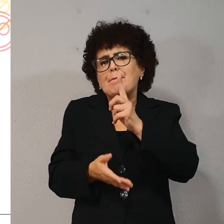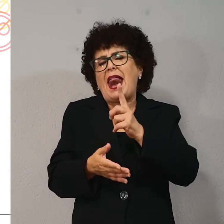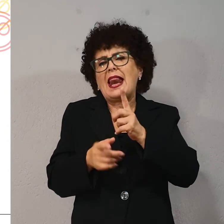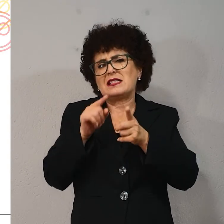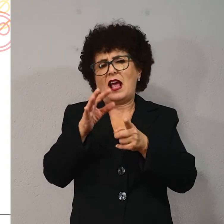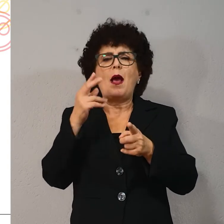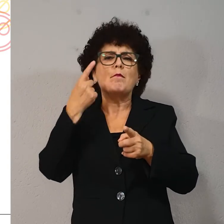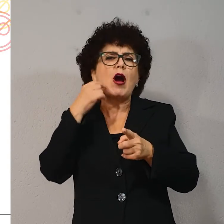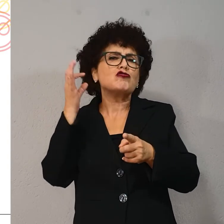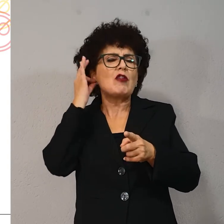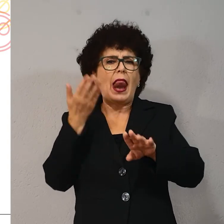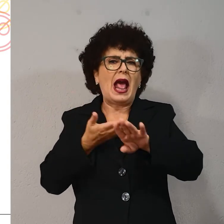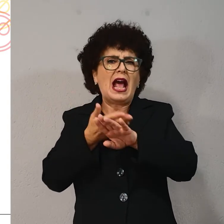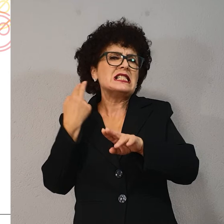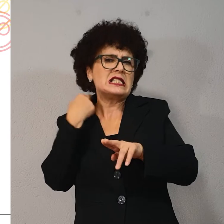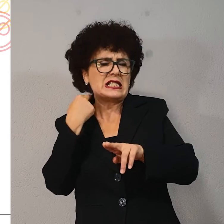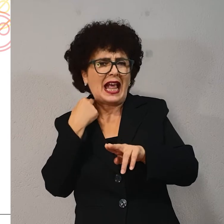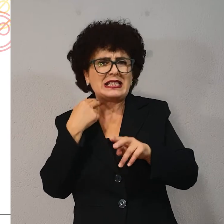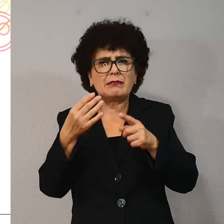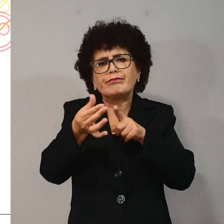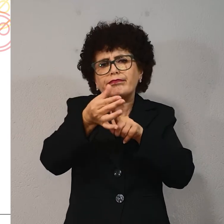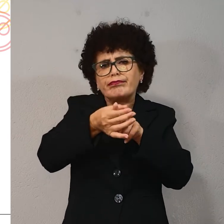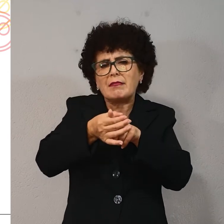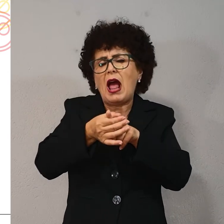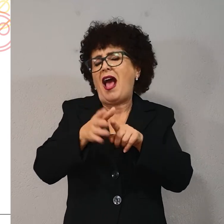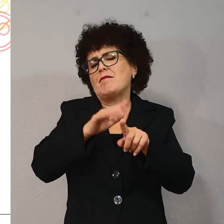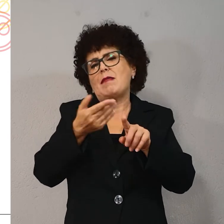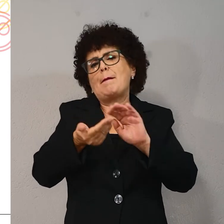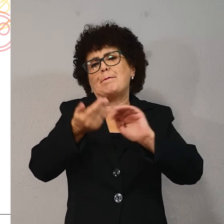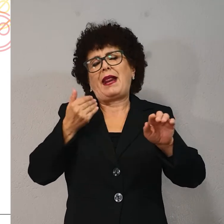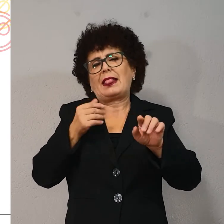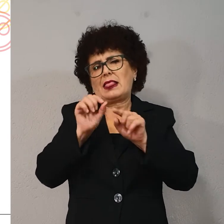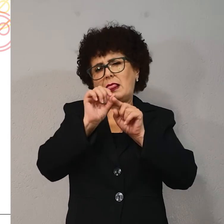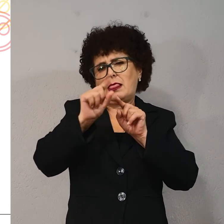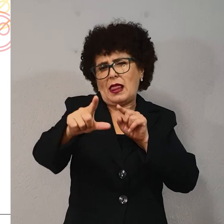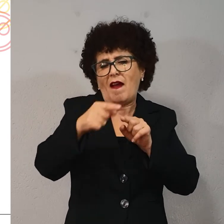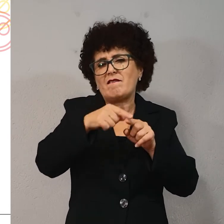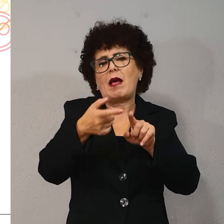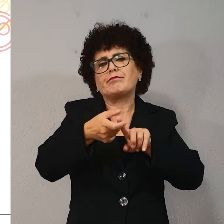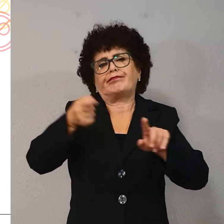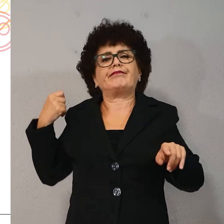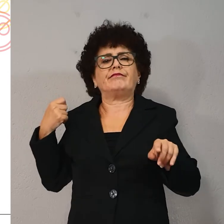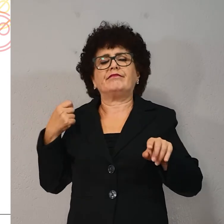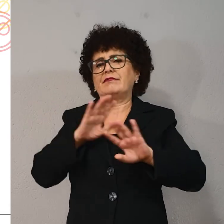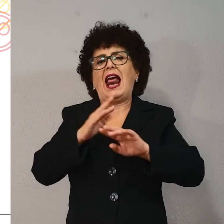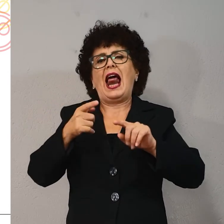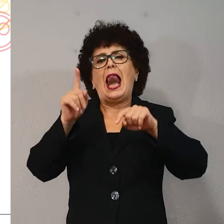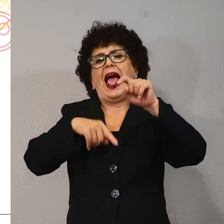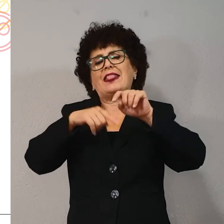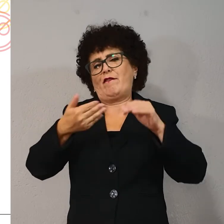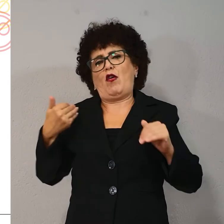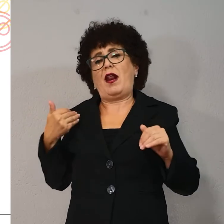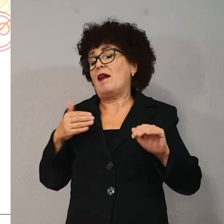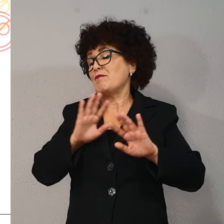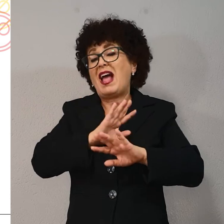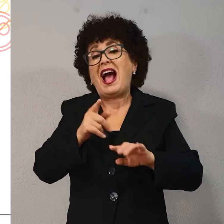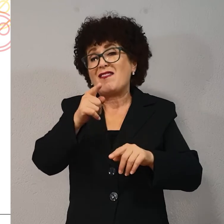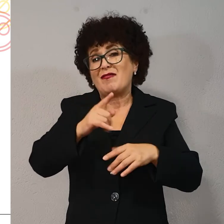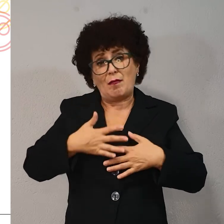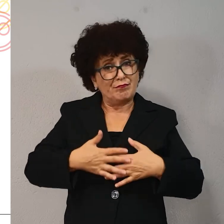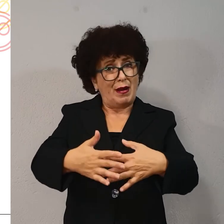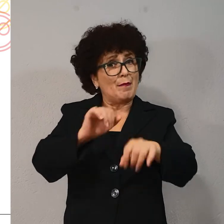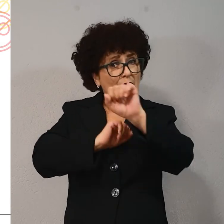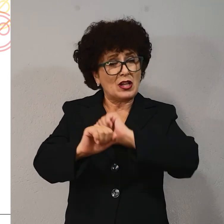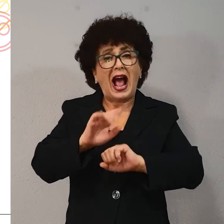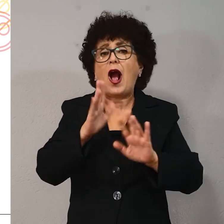од вагината пред да настане ејакулација. Штити од непланирана бременост, затоа што доколку се